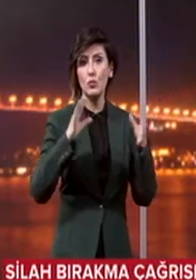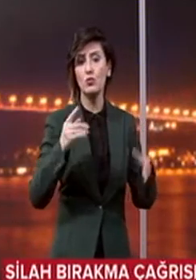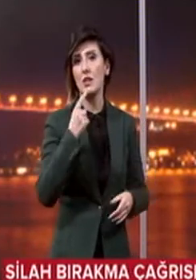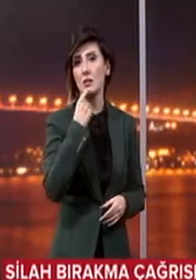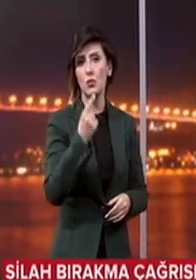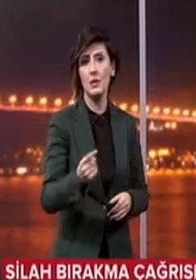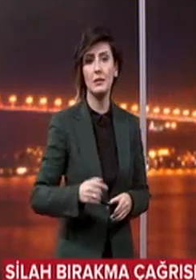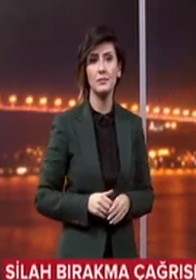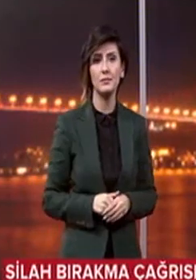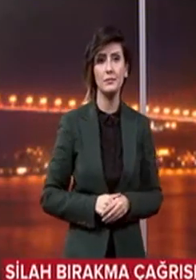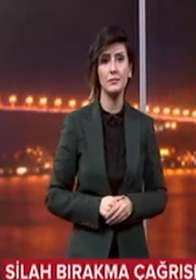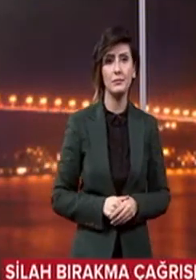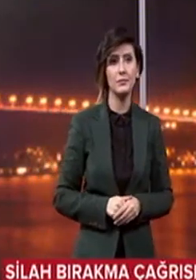ifade etti.